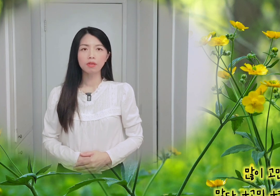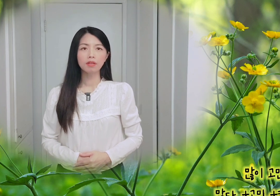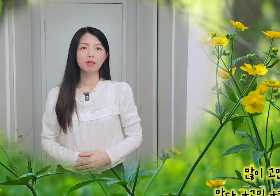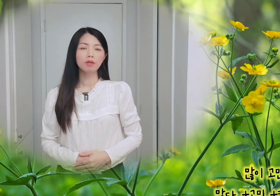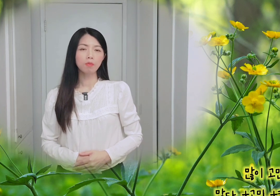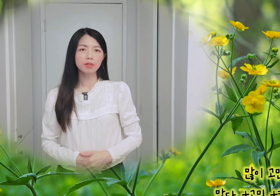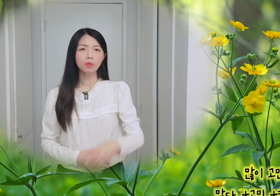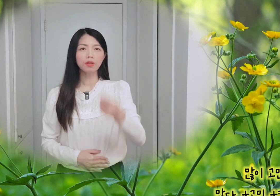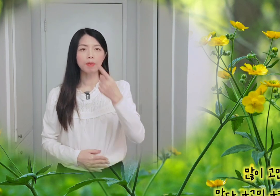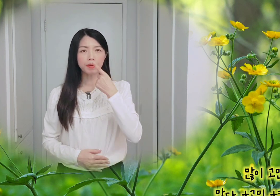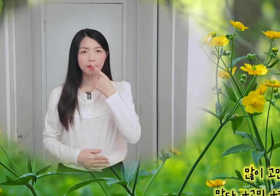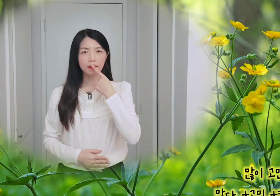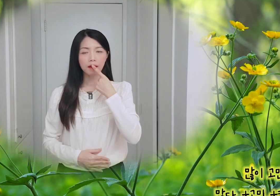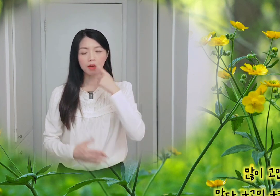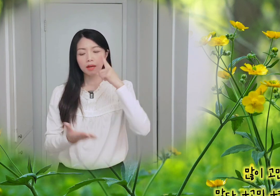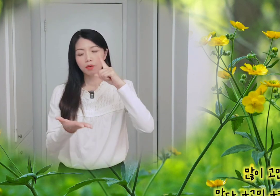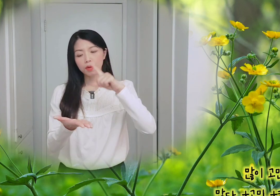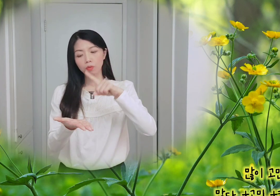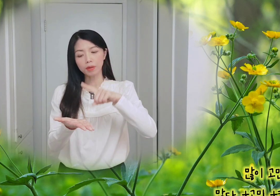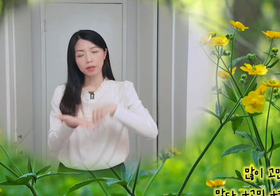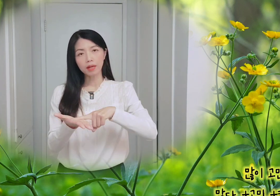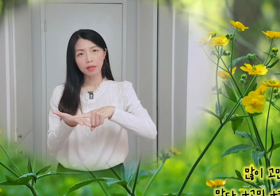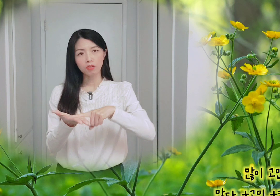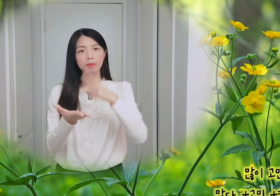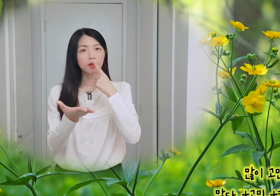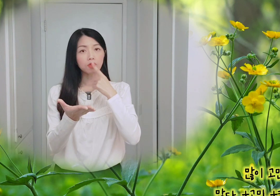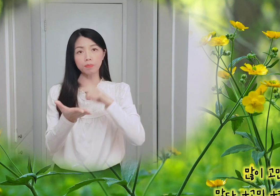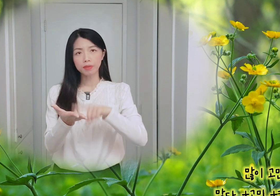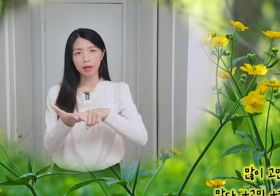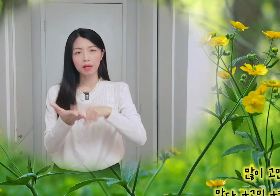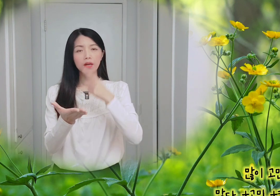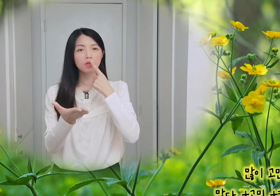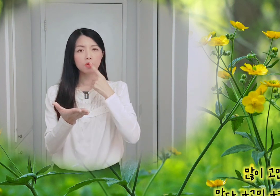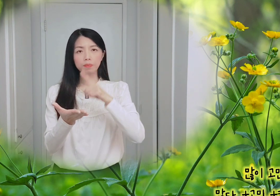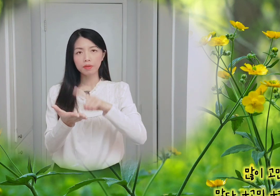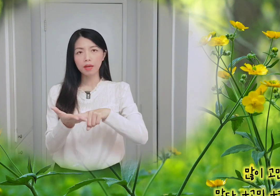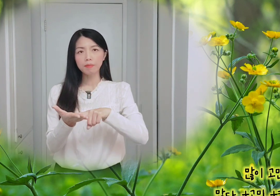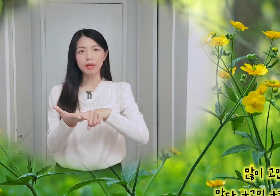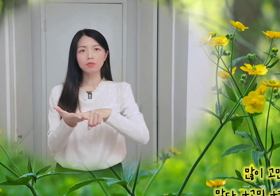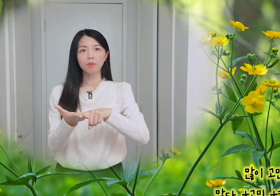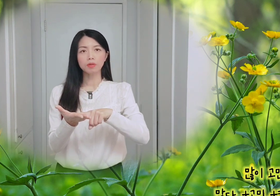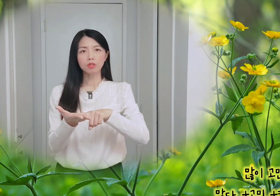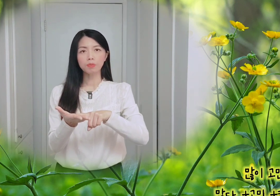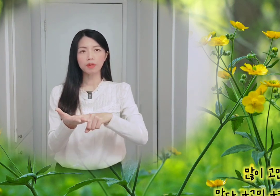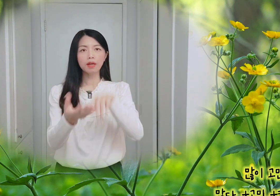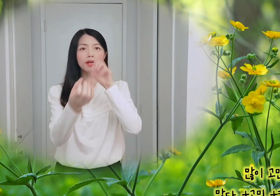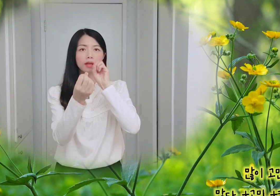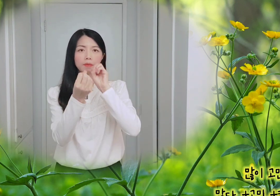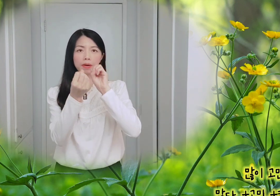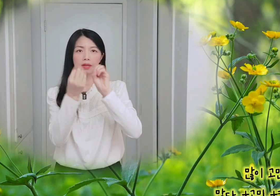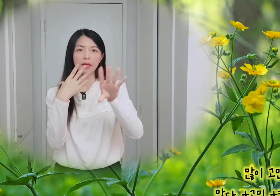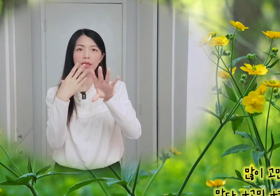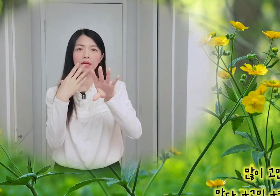뜻의 수어는 검지로 입 앞에 댔다가 왼손 바닥에 대주시면 돼요. 쉽다. 쉽게 말할 수 없는,